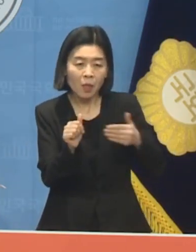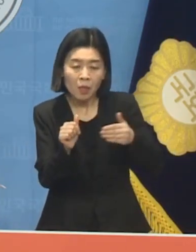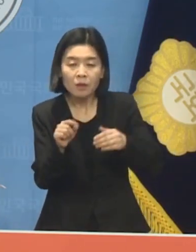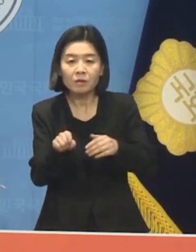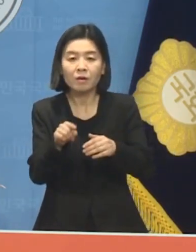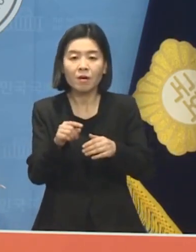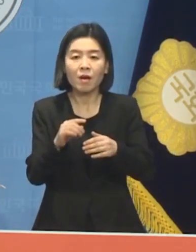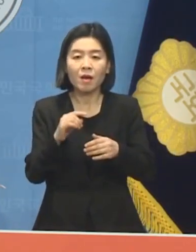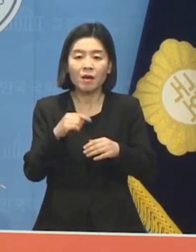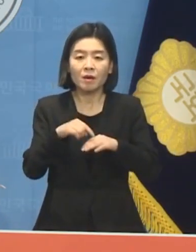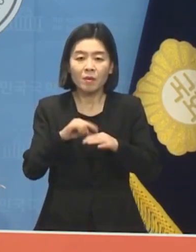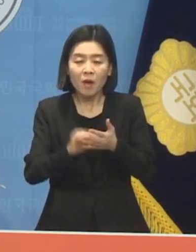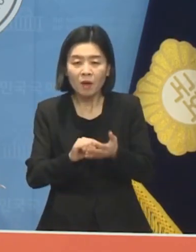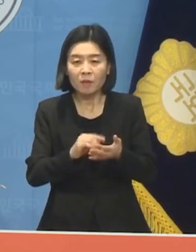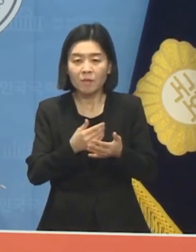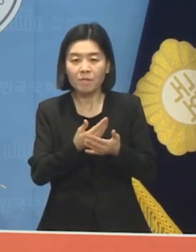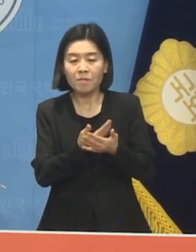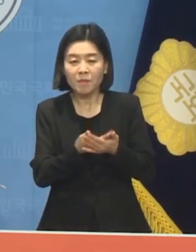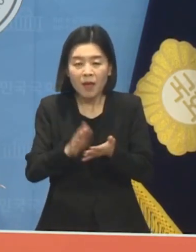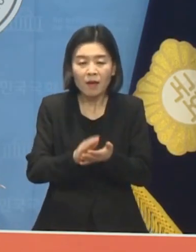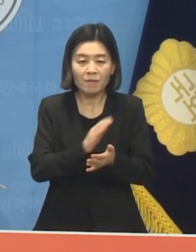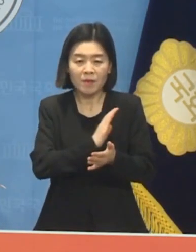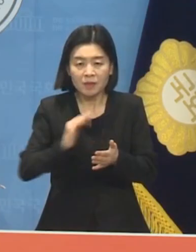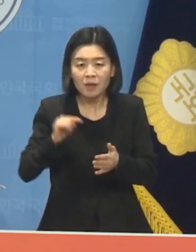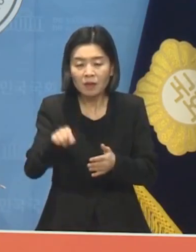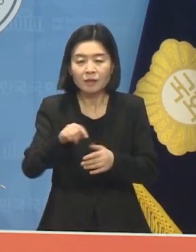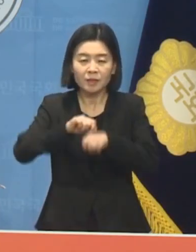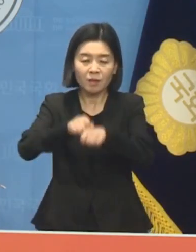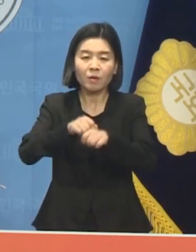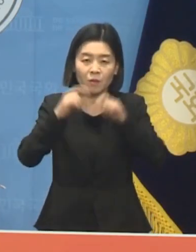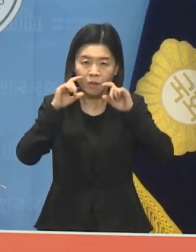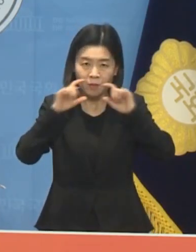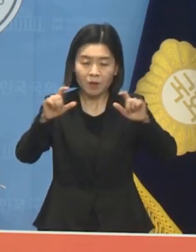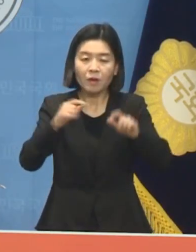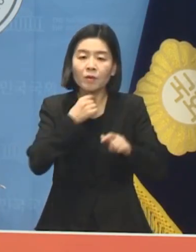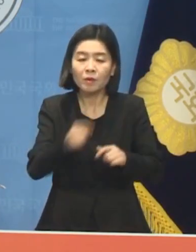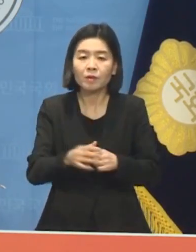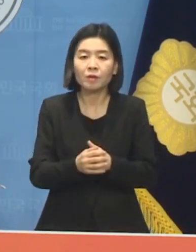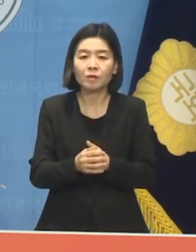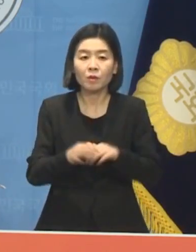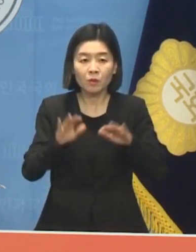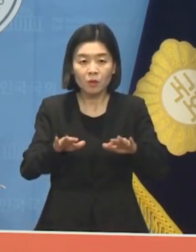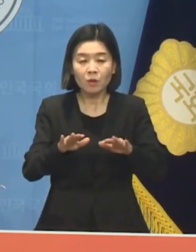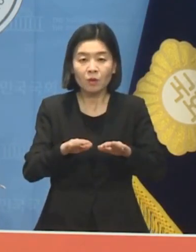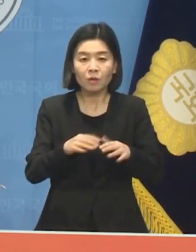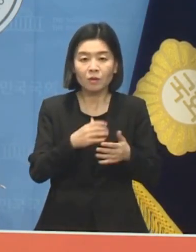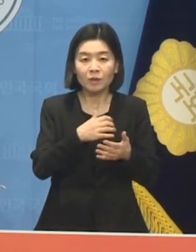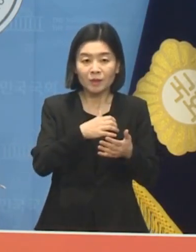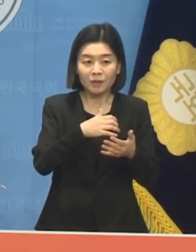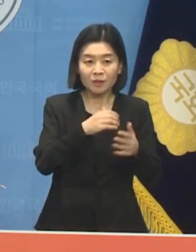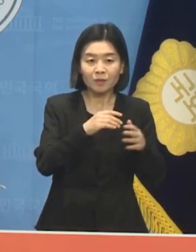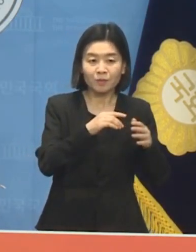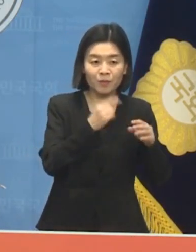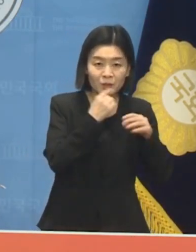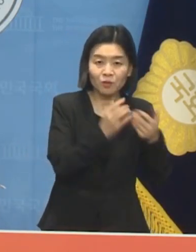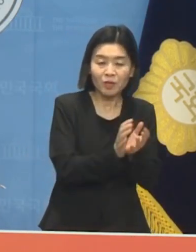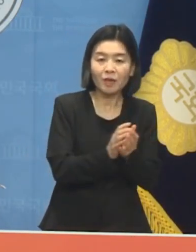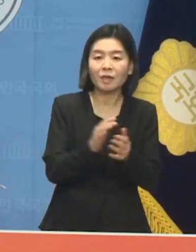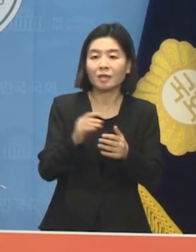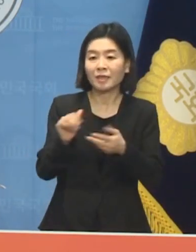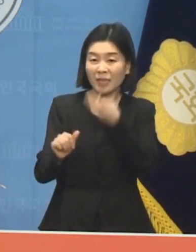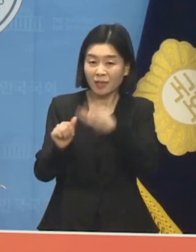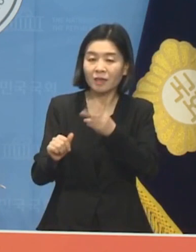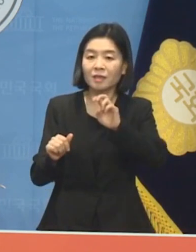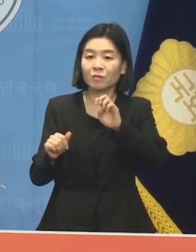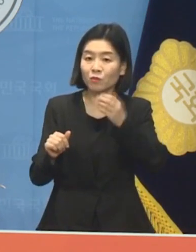여섯째, 더불어민주당은 윤석열 정부 출범 후 29회 탄핵을 발의하고 23회 특검법, 악법,